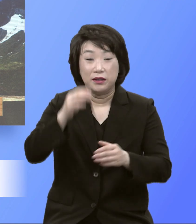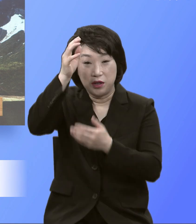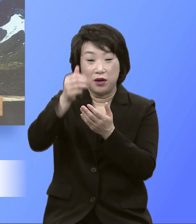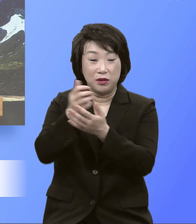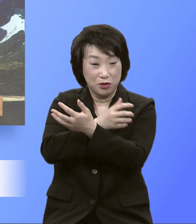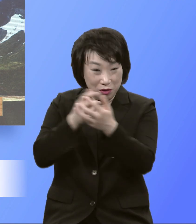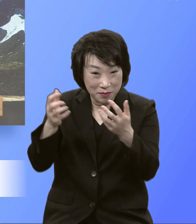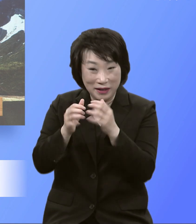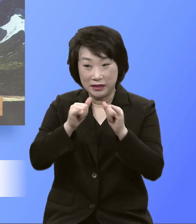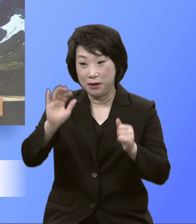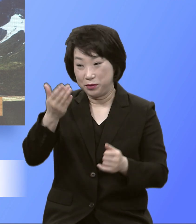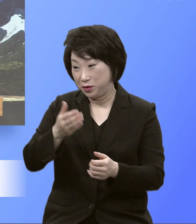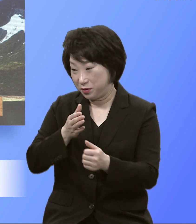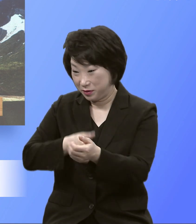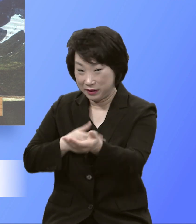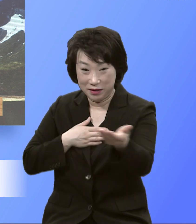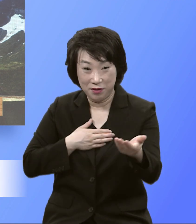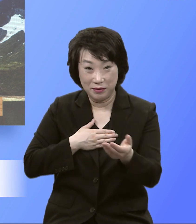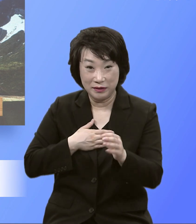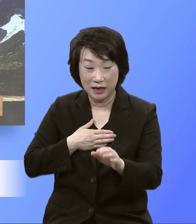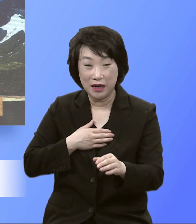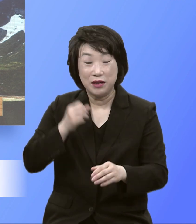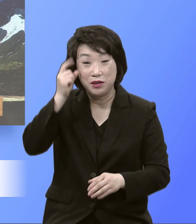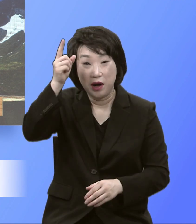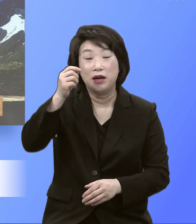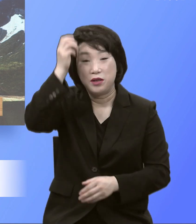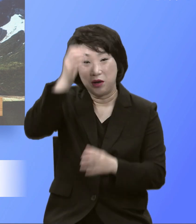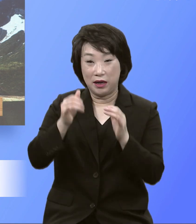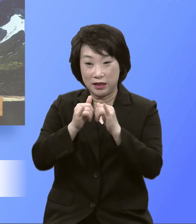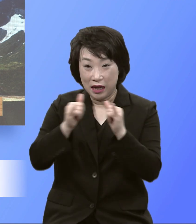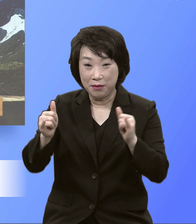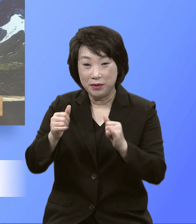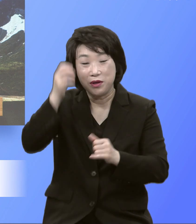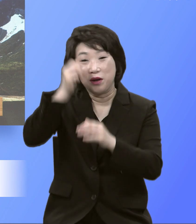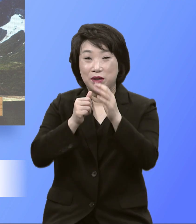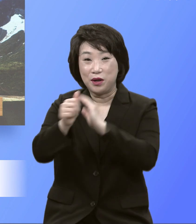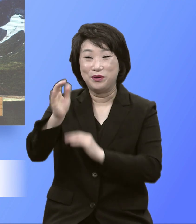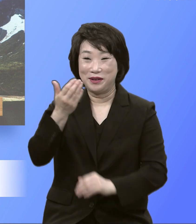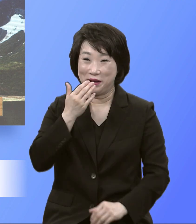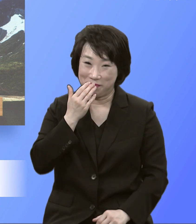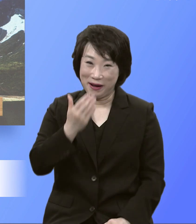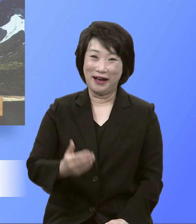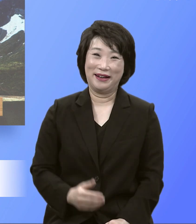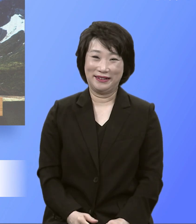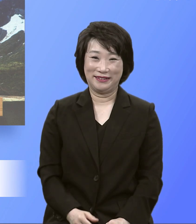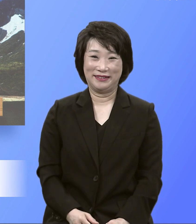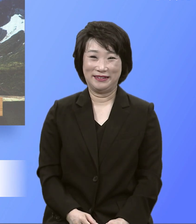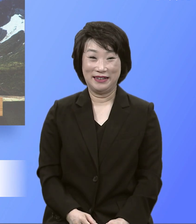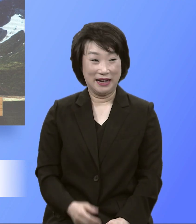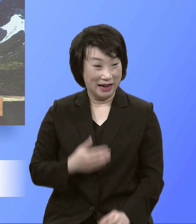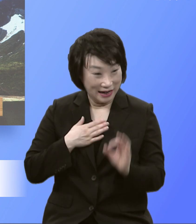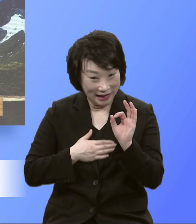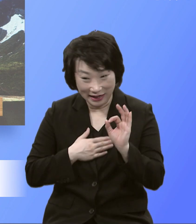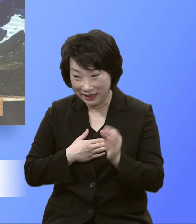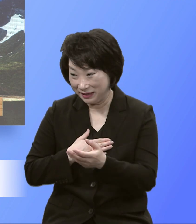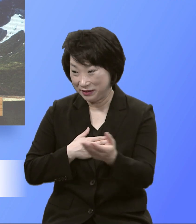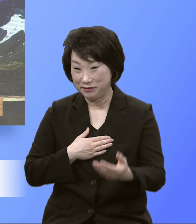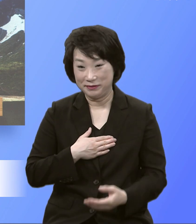성령이 충만한 사람이 되어야 뛰어난 영적인 선수가 될 수 있다 이 말입니다.